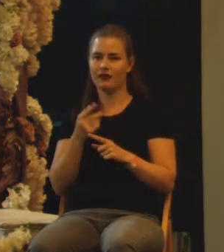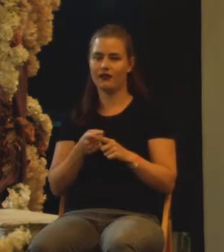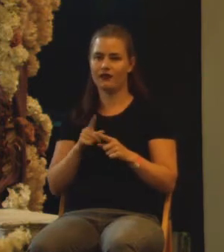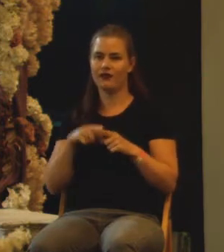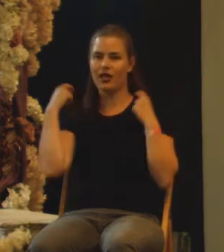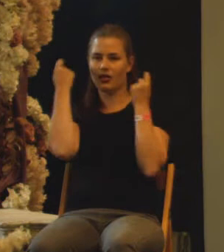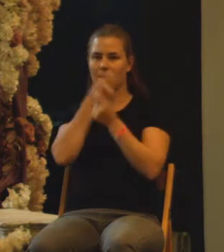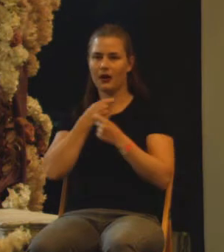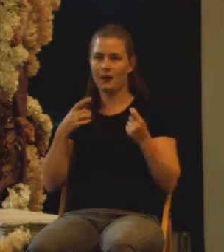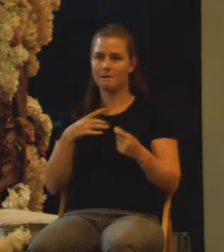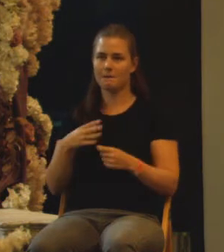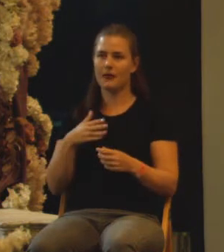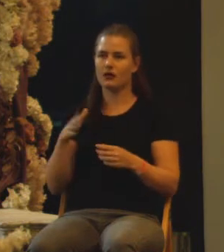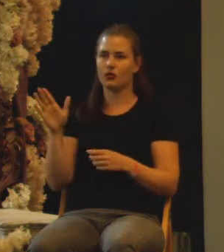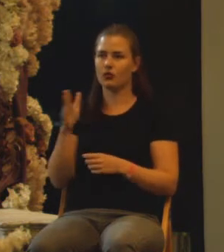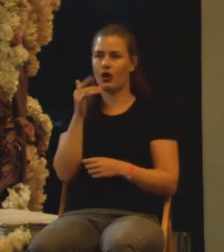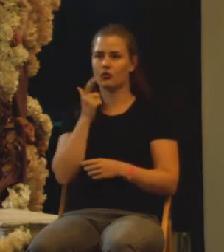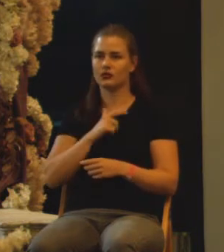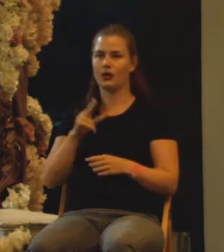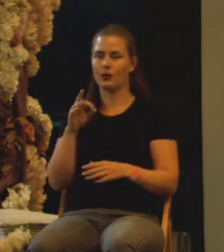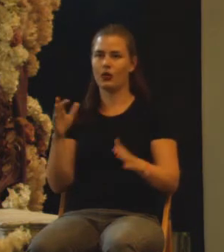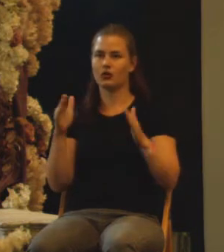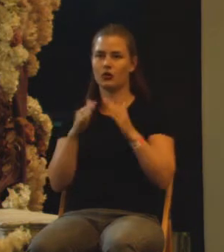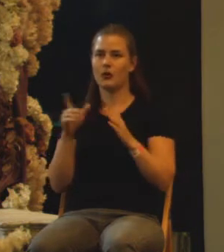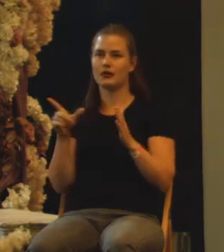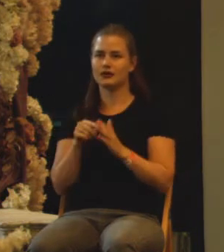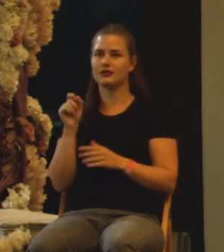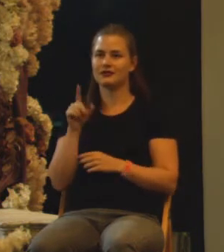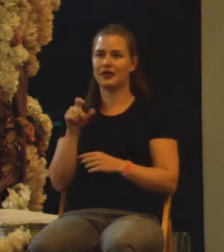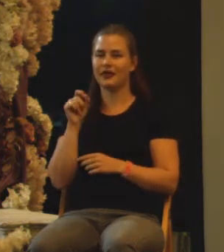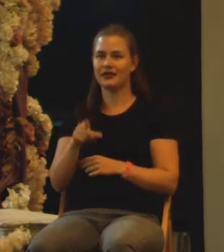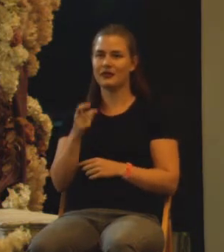платочке беленьком ходит у себя по дому? С этими золотыми зубками?